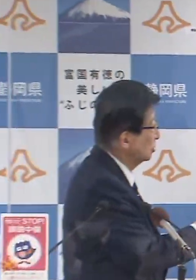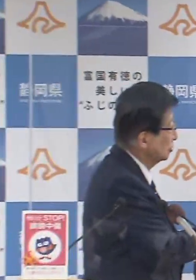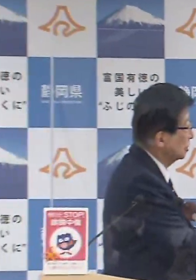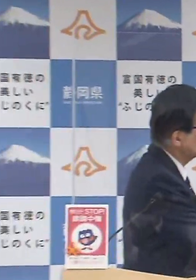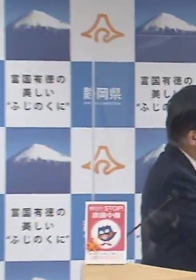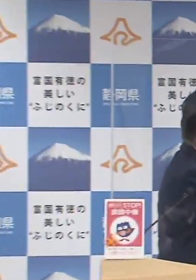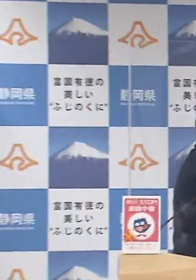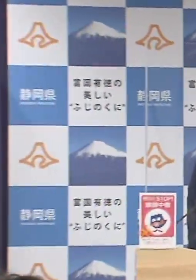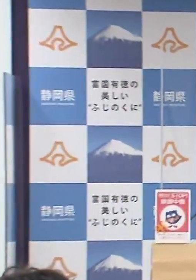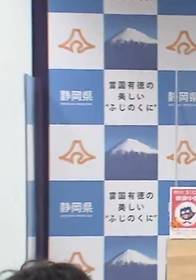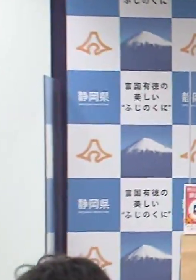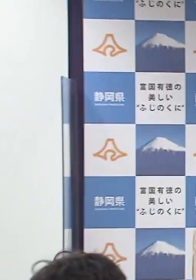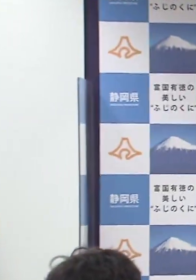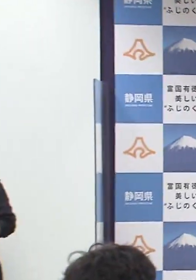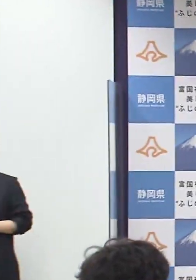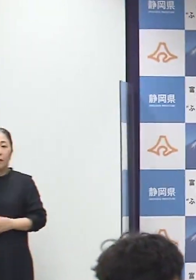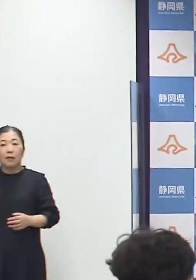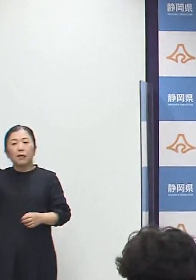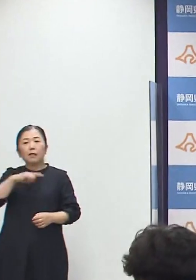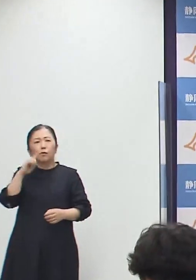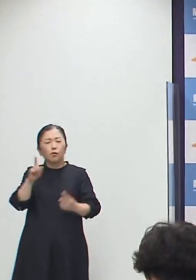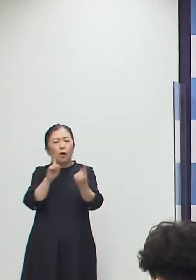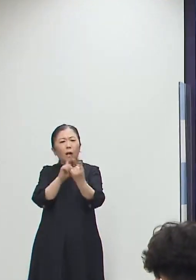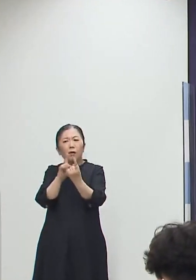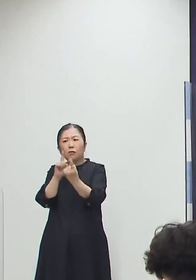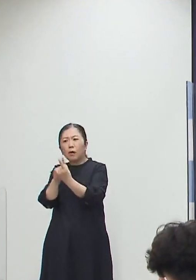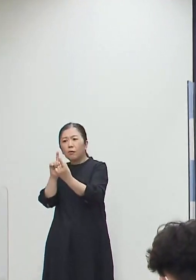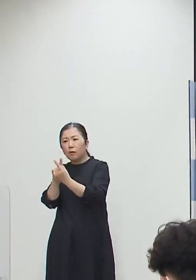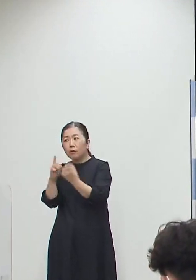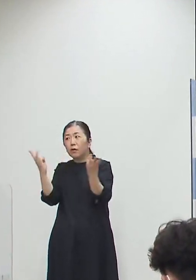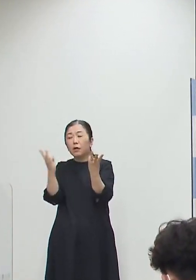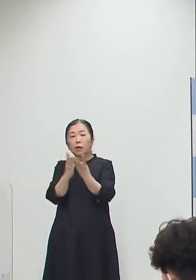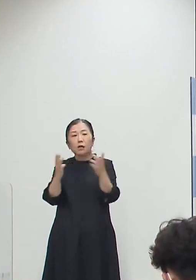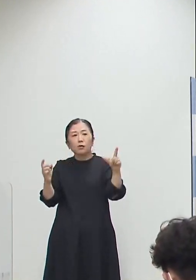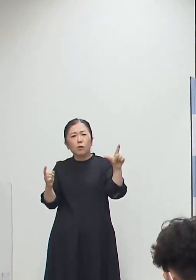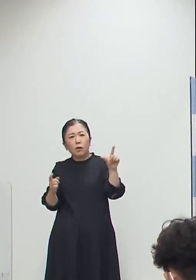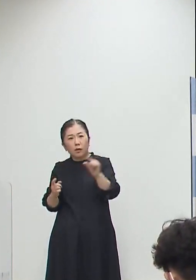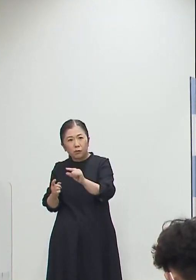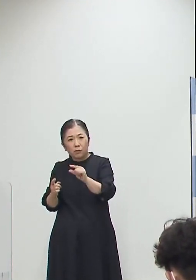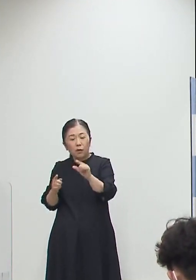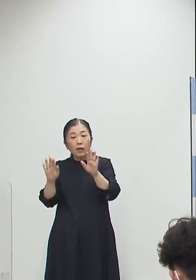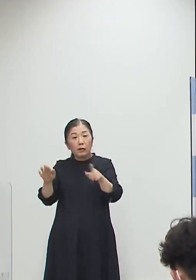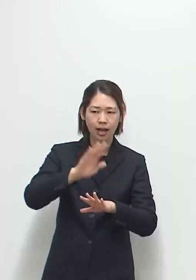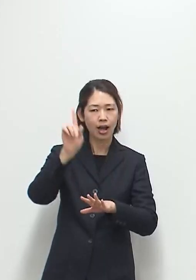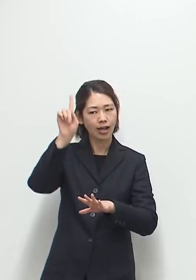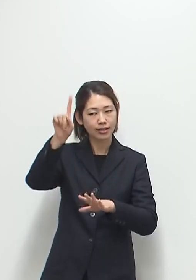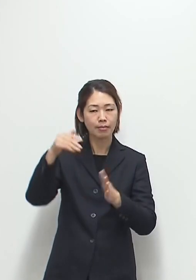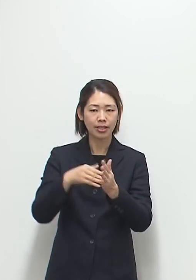とても大事なことでございます。人と接触する機会を低減する、これまで以上に対策をお願いしたい。